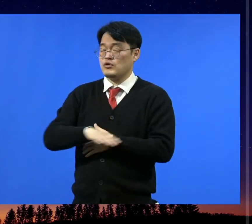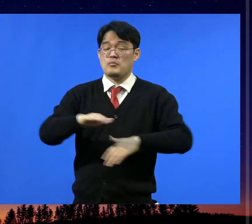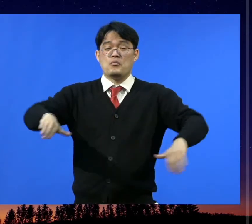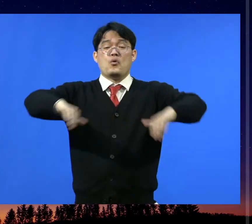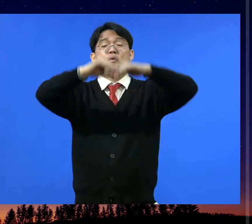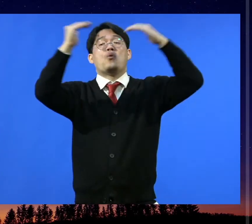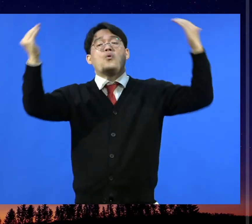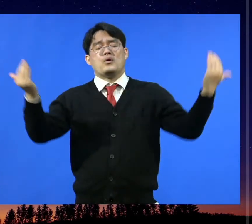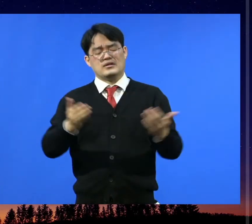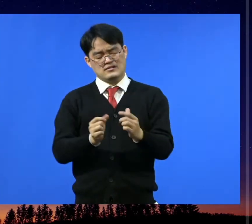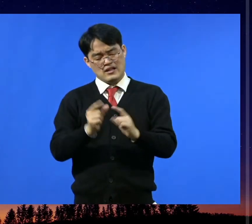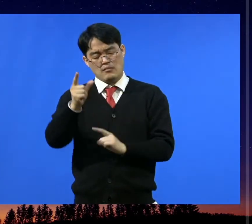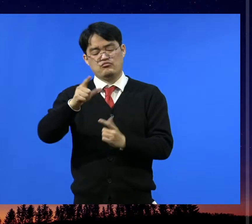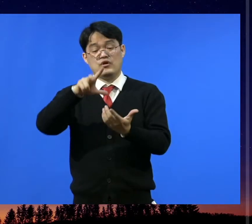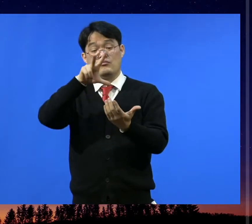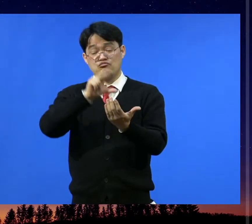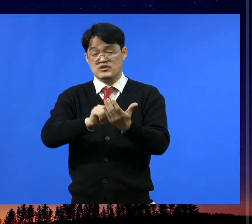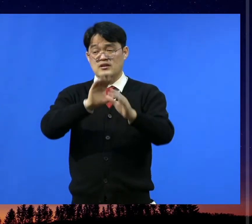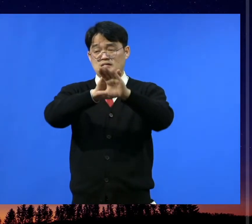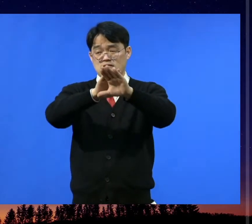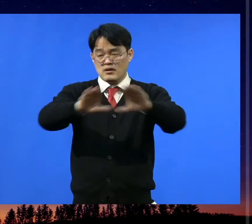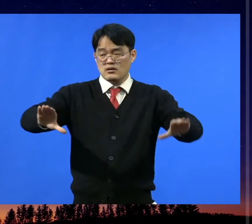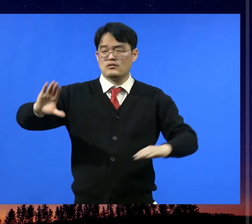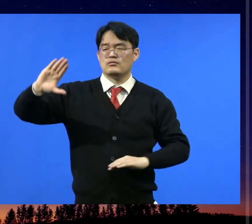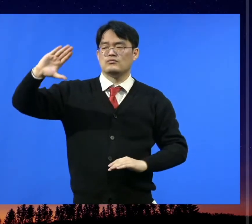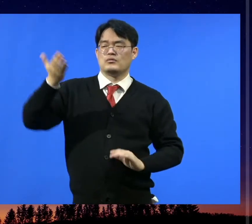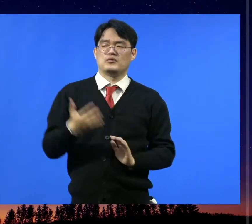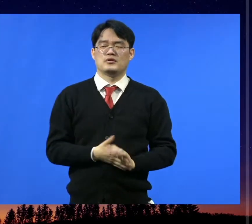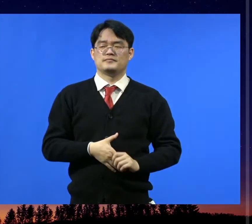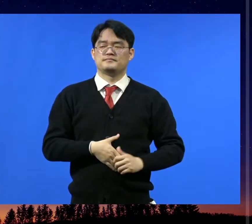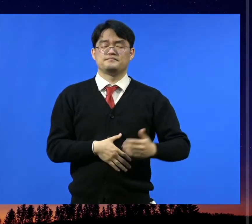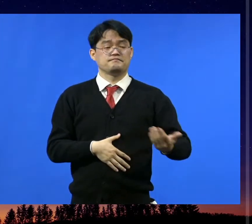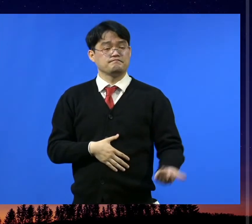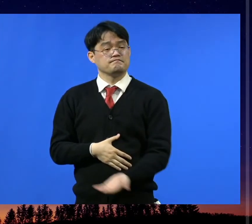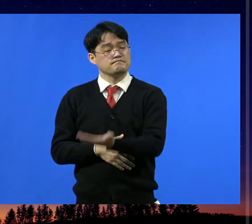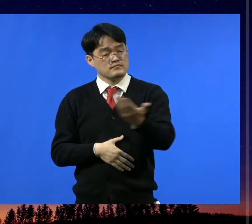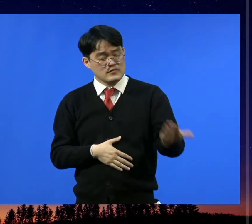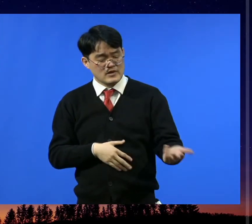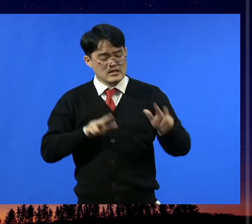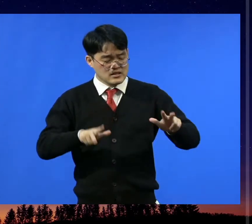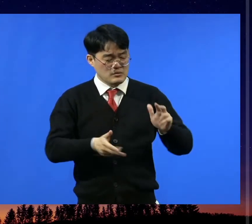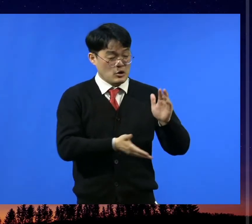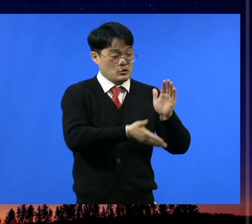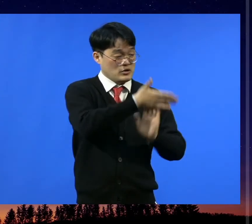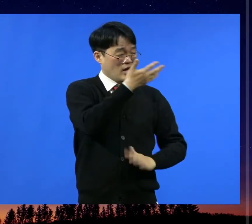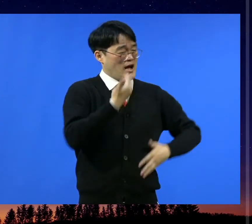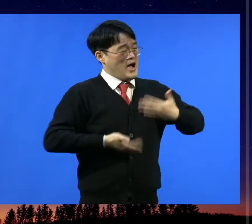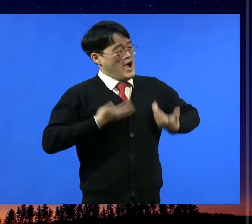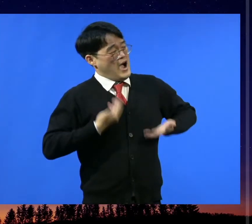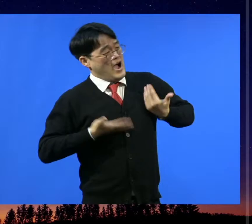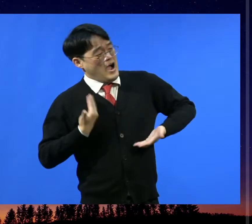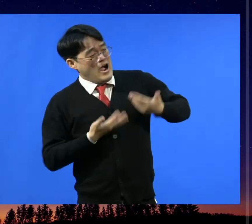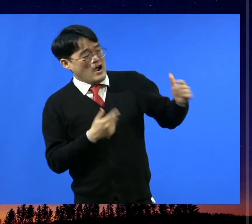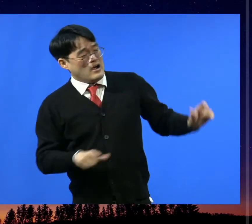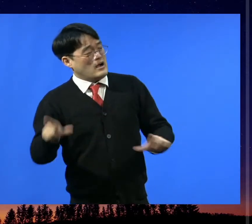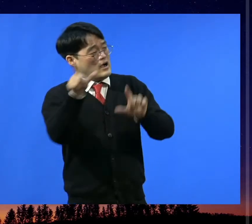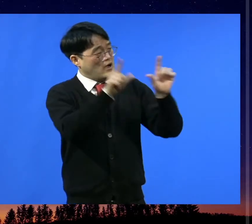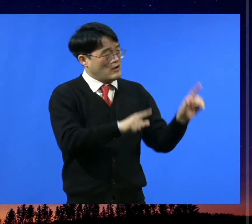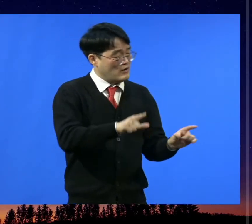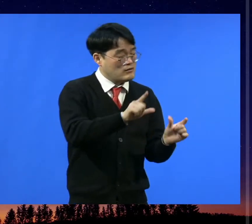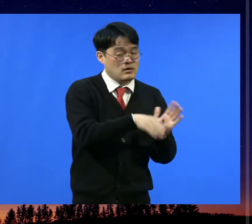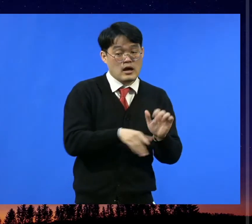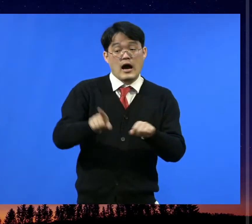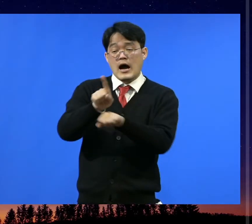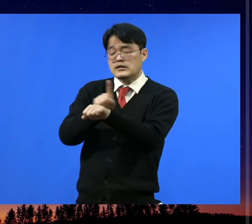여기서 해결되는 역사가 일어나는 거예요. 여러분 어디에서 여러분 이 도시의 삶에 바쁜 삶을 살고 분주하게 사는데 1시간, 2시간,